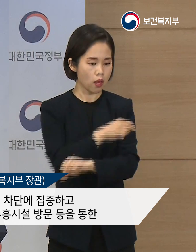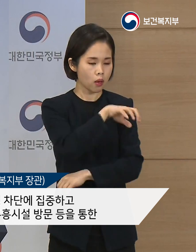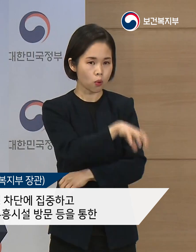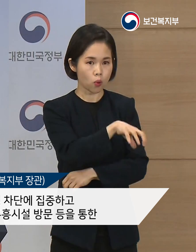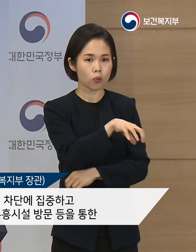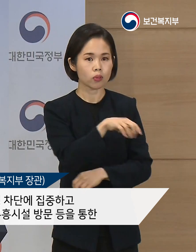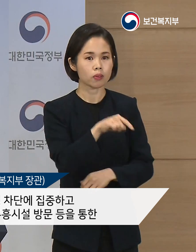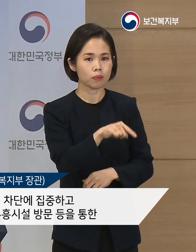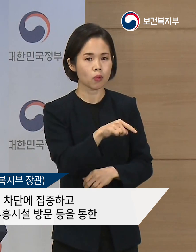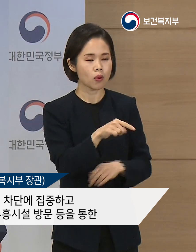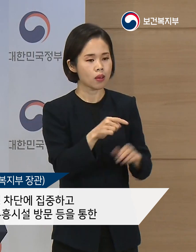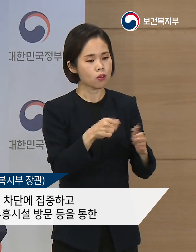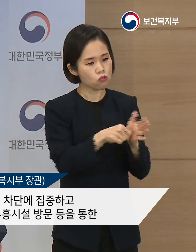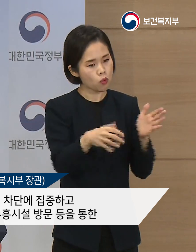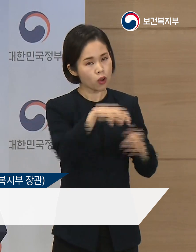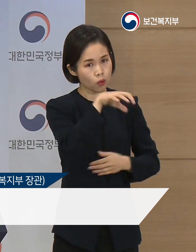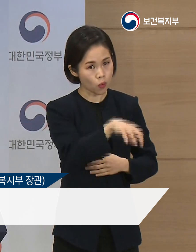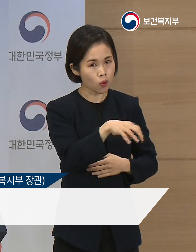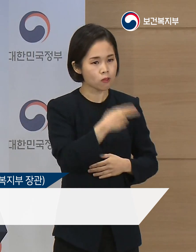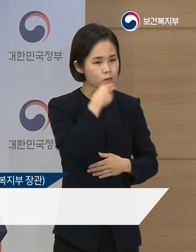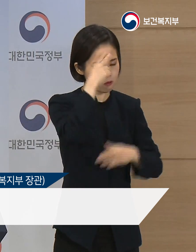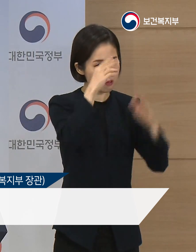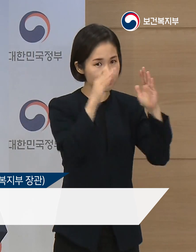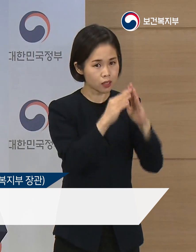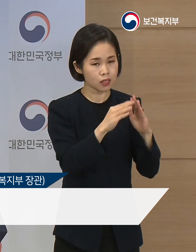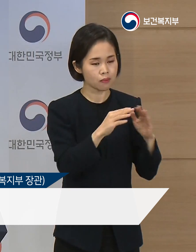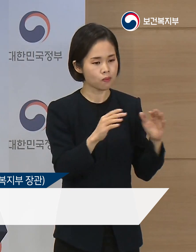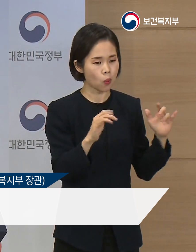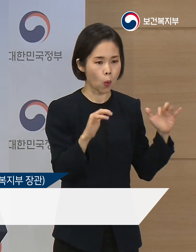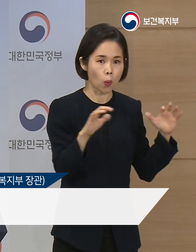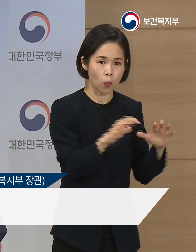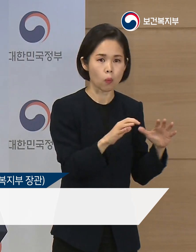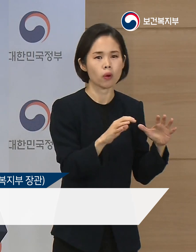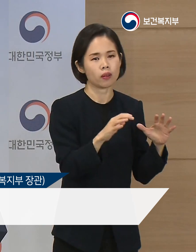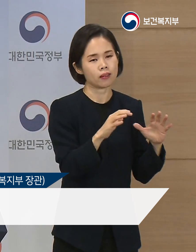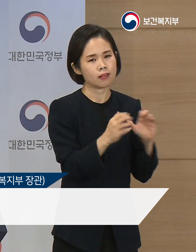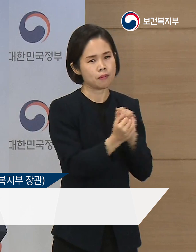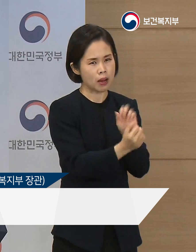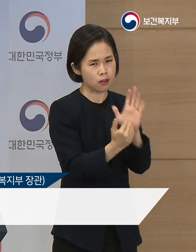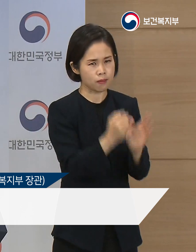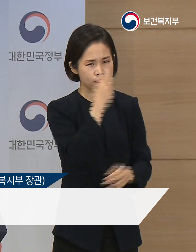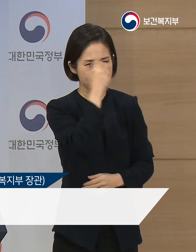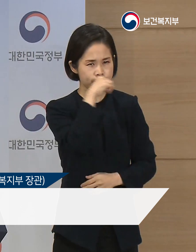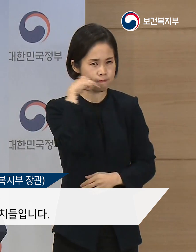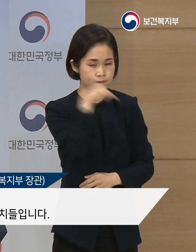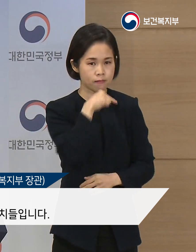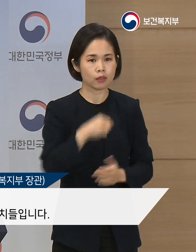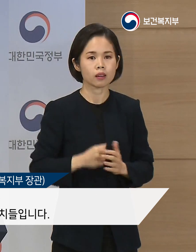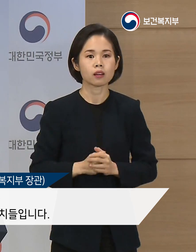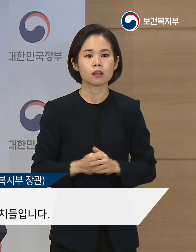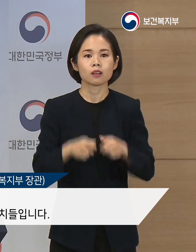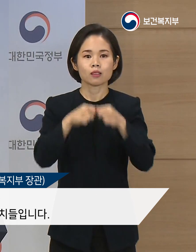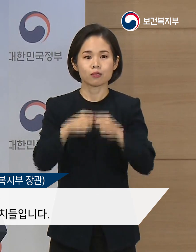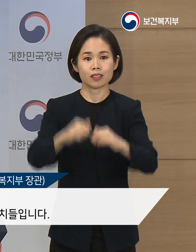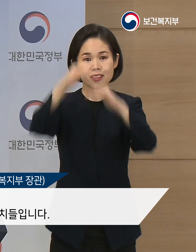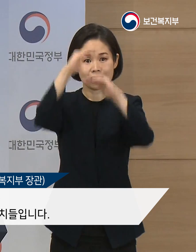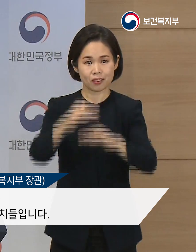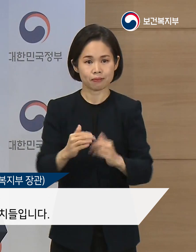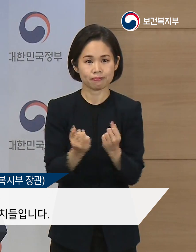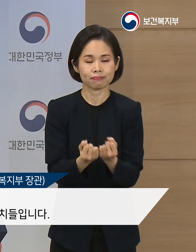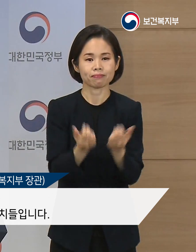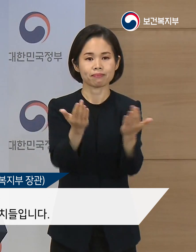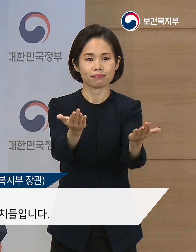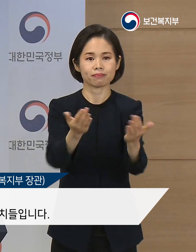모임이나 유흥시설 방문 등을 통한 감염 확산 차단에 주력할 계획입니다. 구체적인 내용은